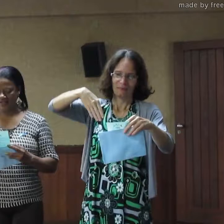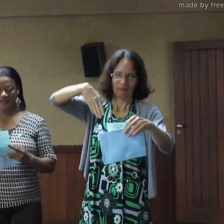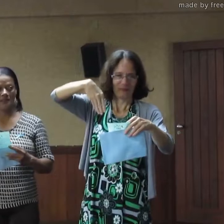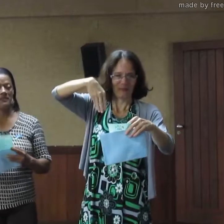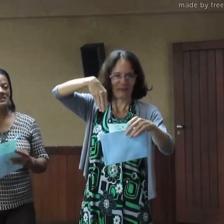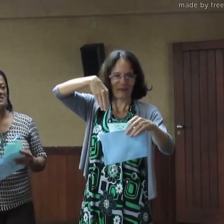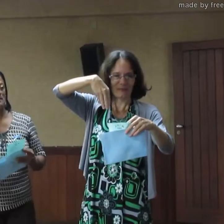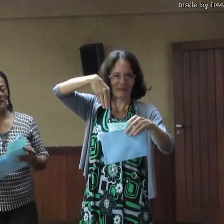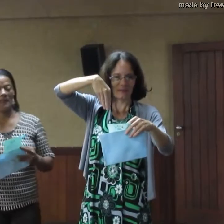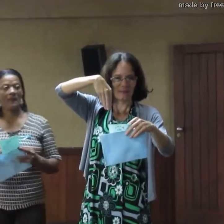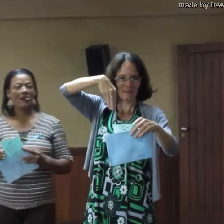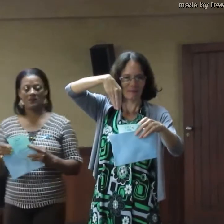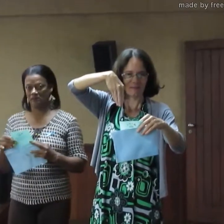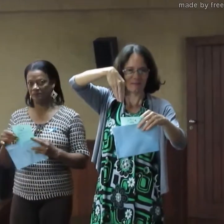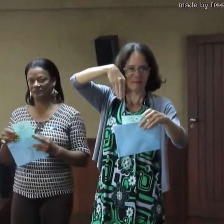Vá.